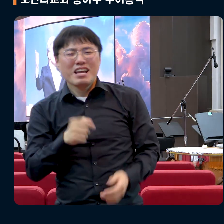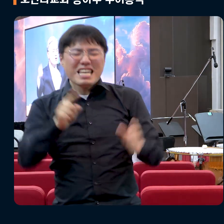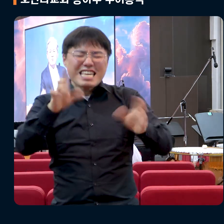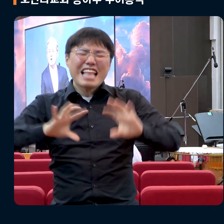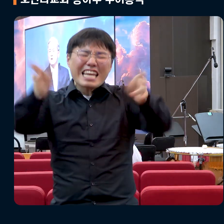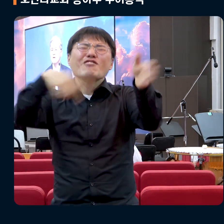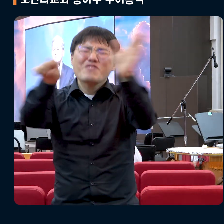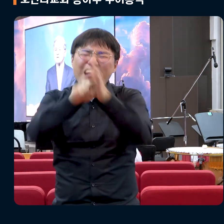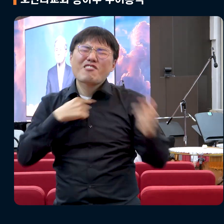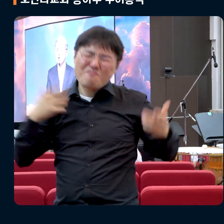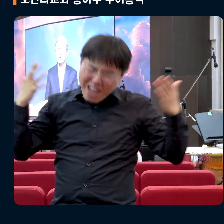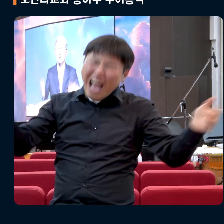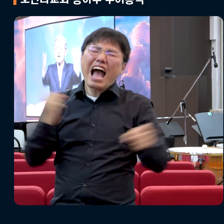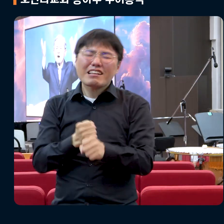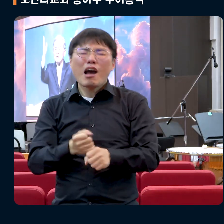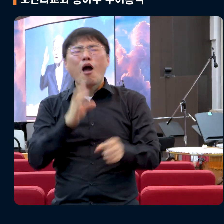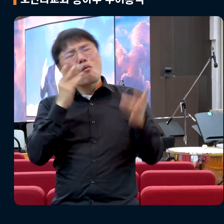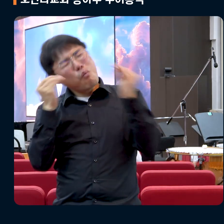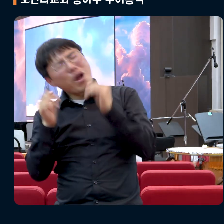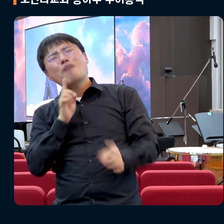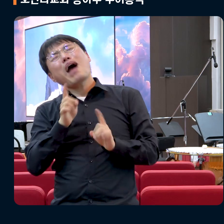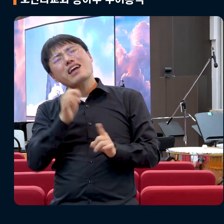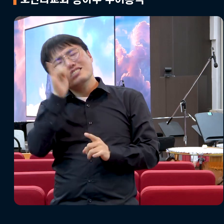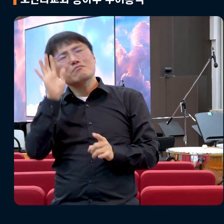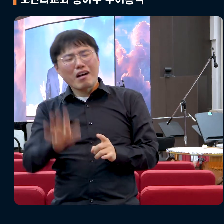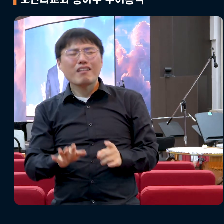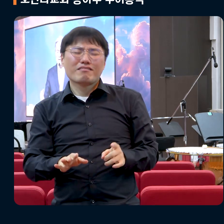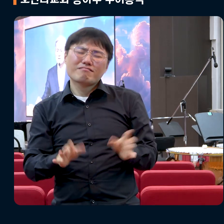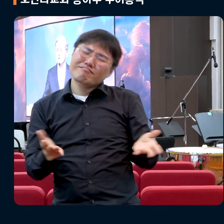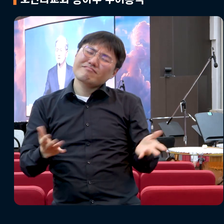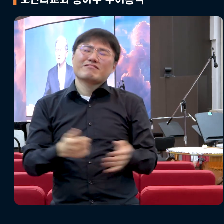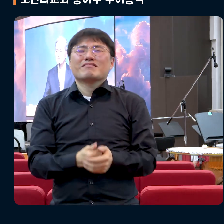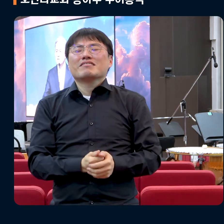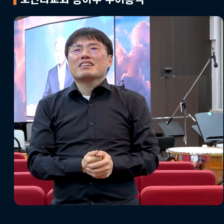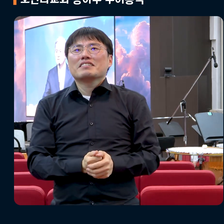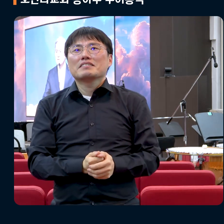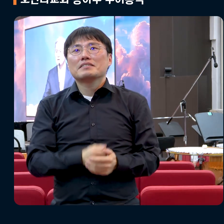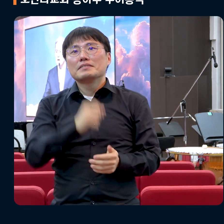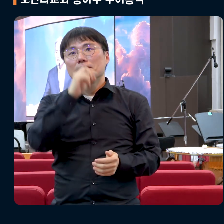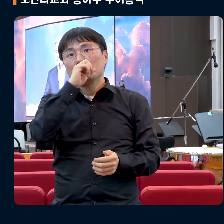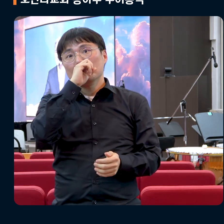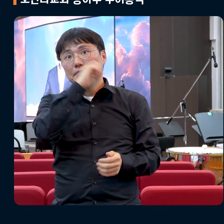그러면서 이 나라를 위하여 별소리 다 하고 해도